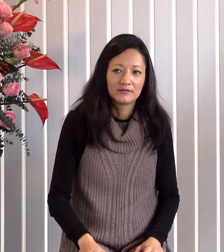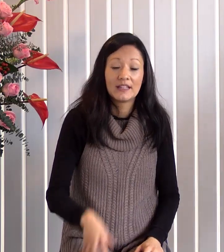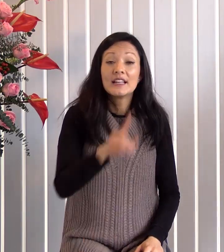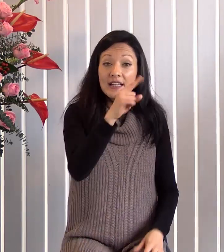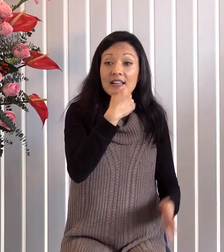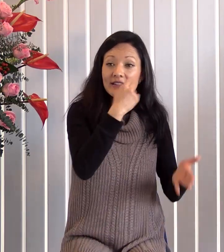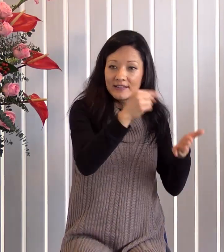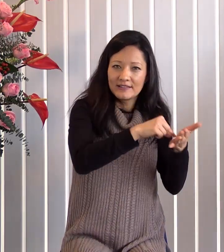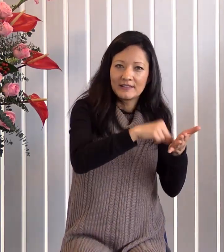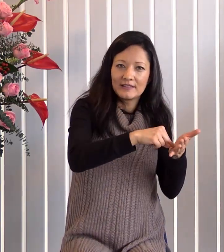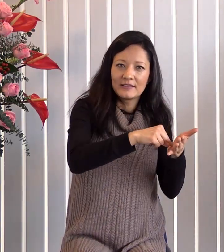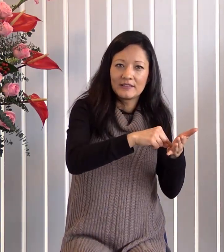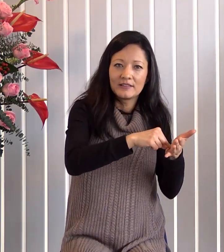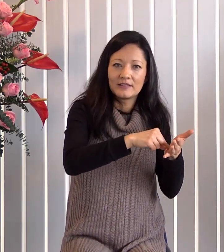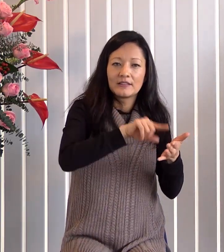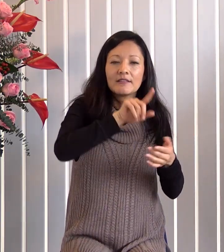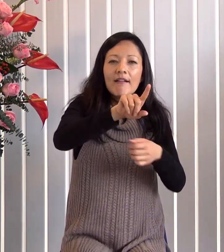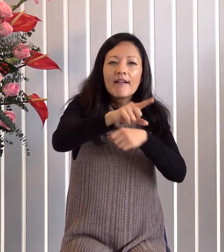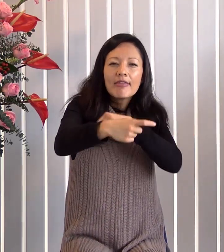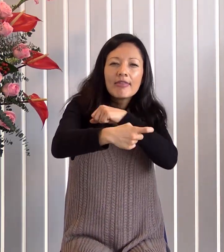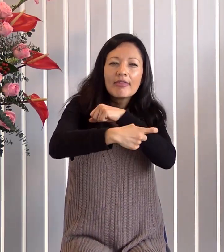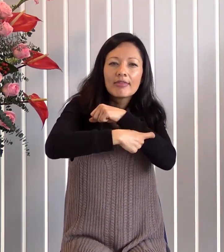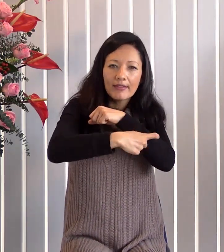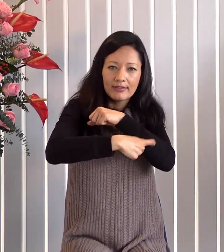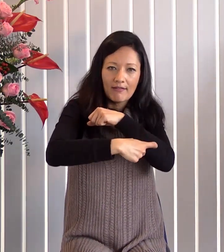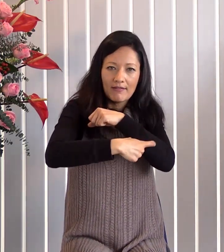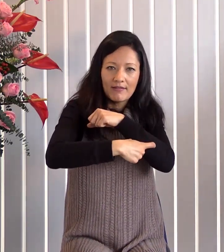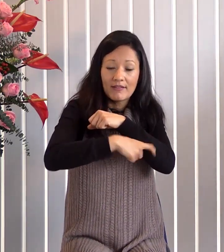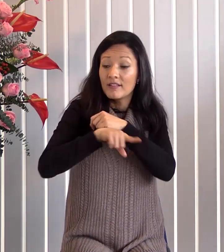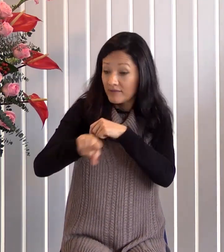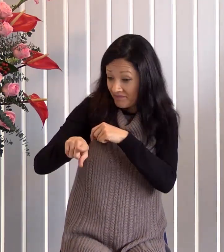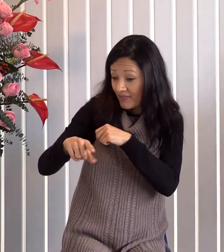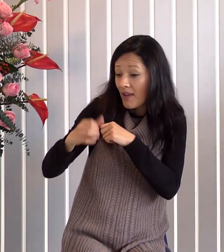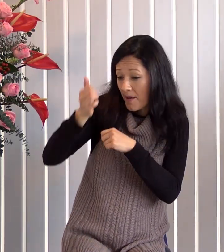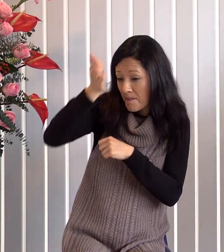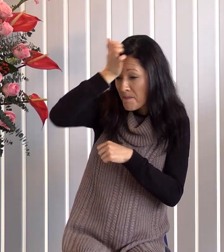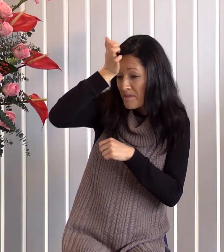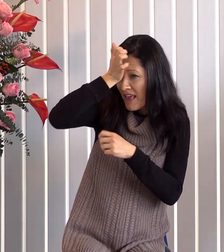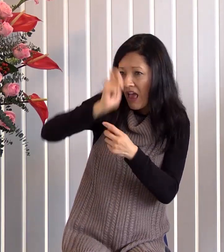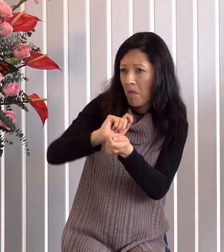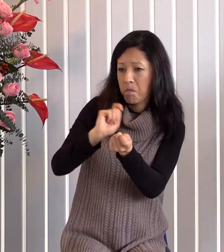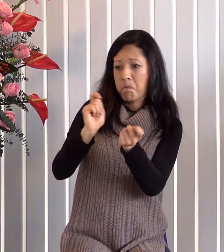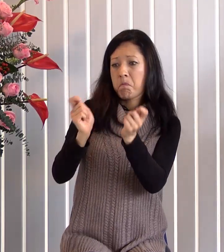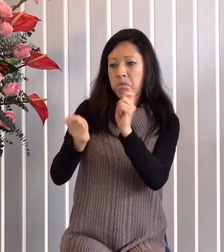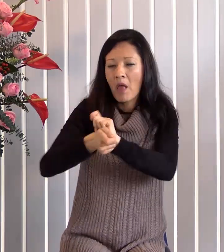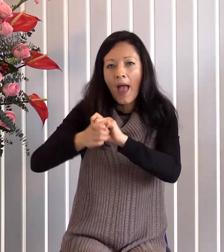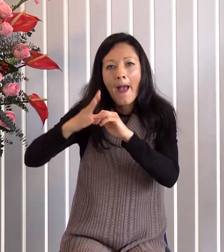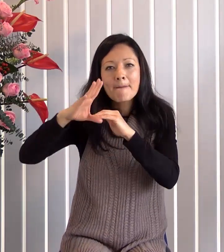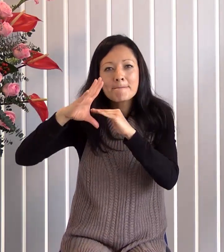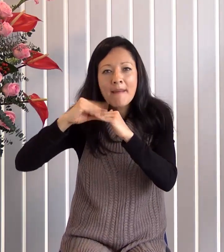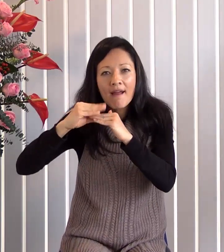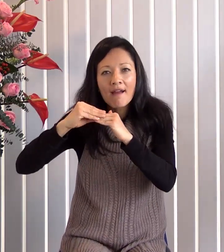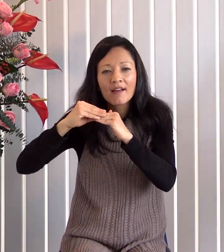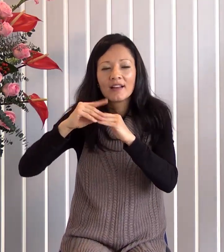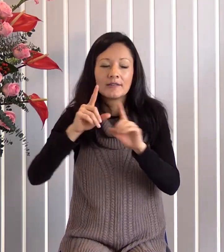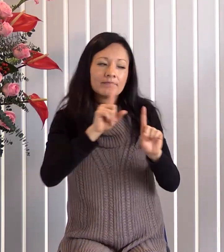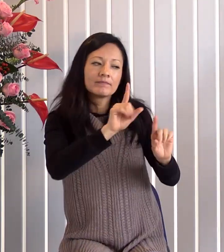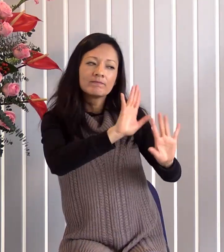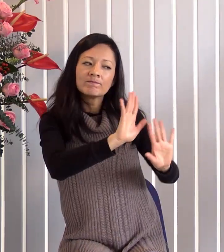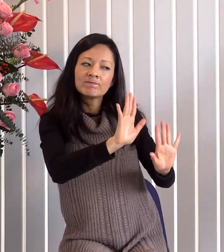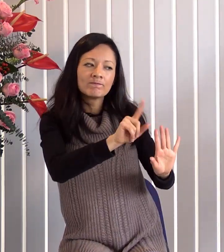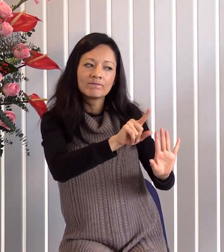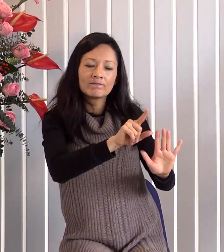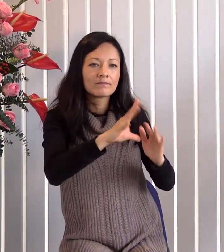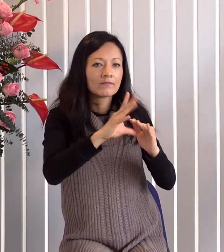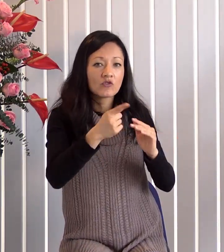Dice ahí, ¿no? Que fue tentado. Di que las piedras se conviertan en pan. No, no solamente de pan vivirá el hombre, sino de la palabra